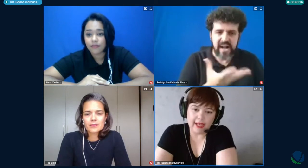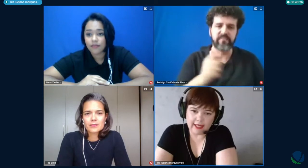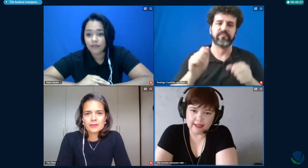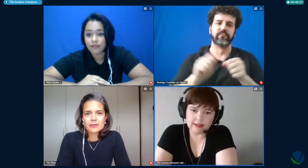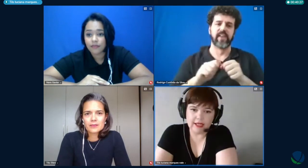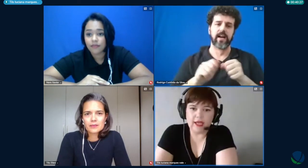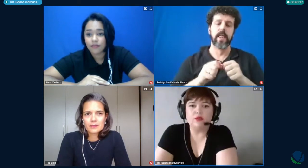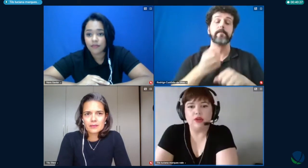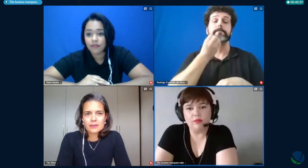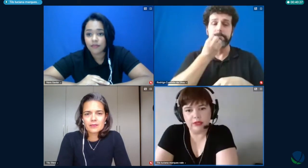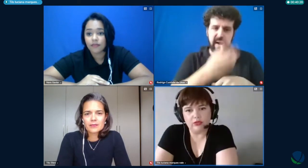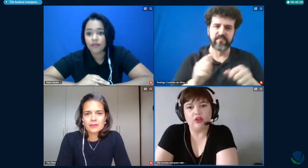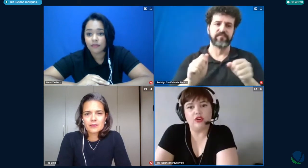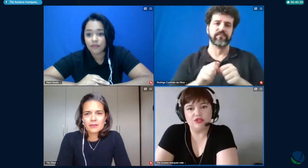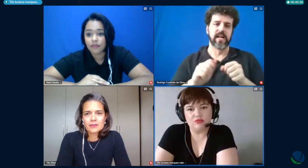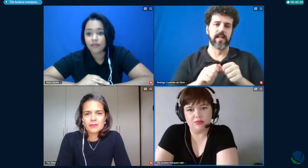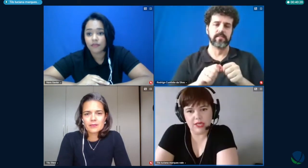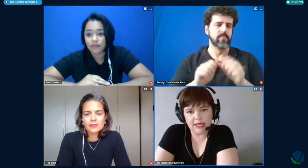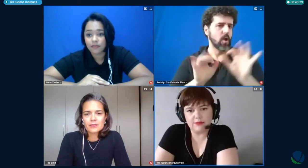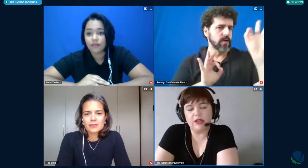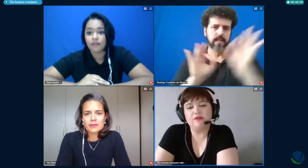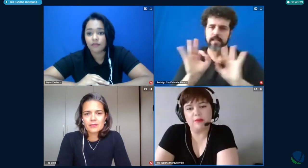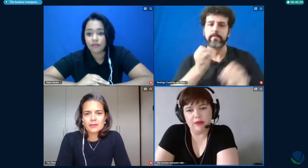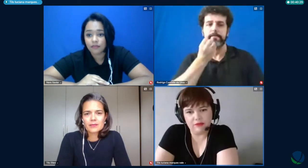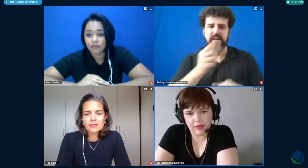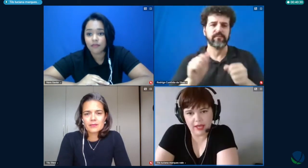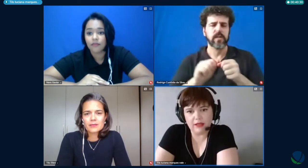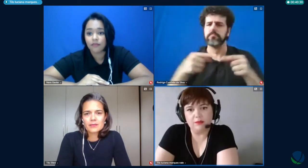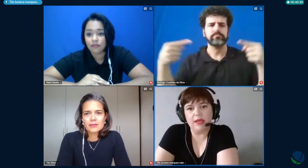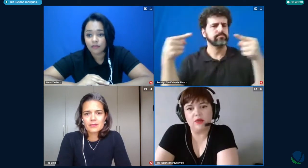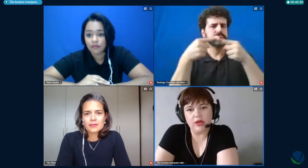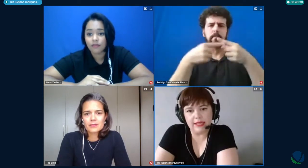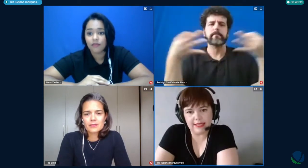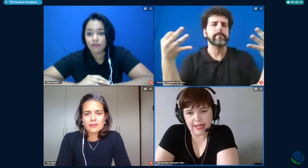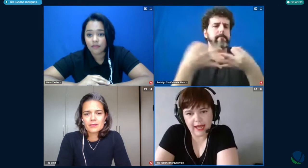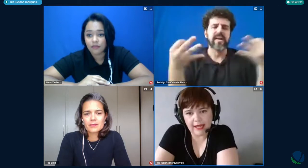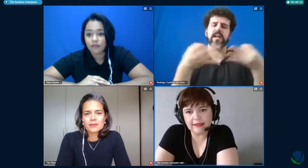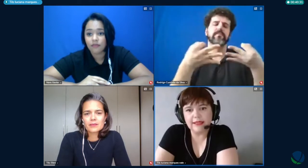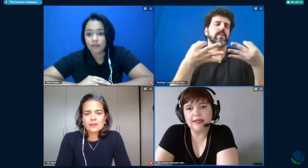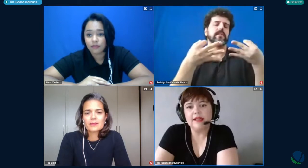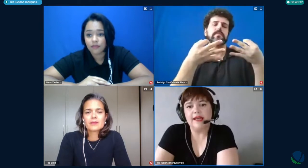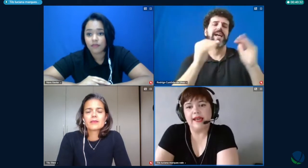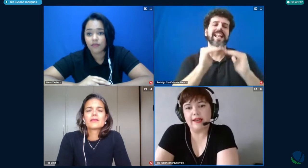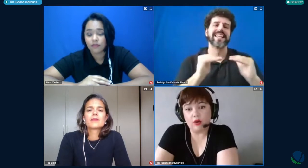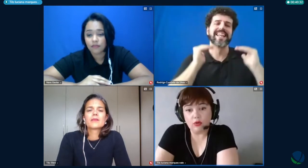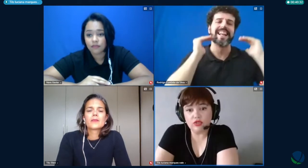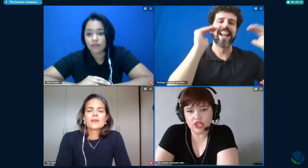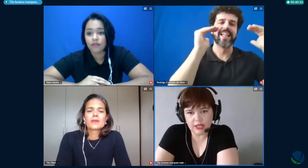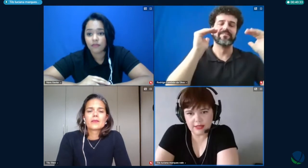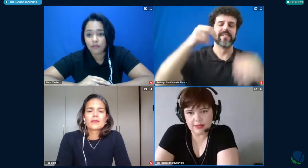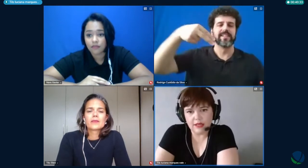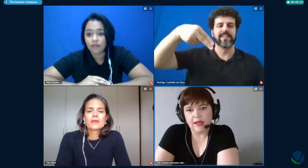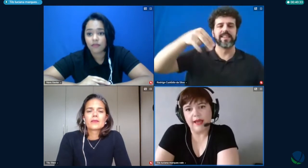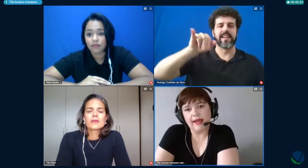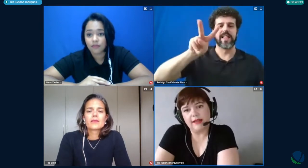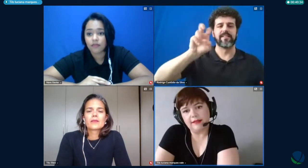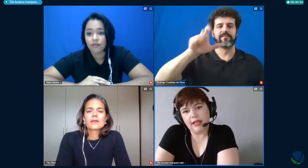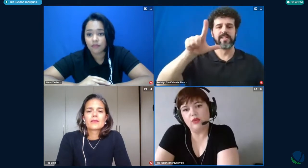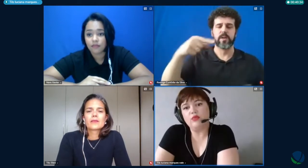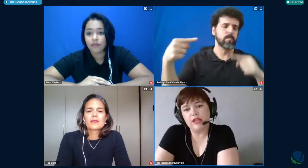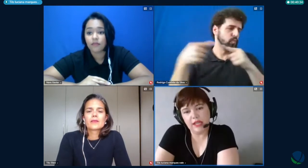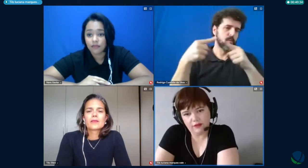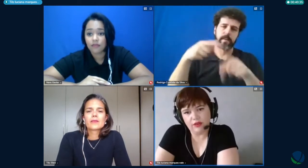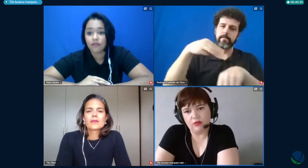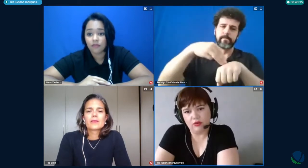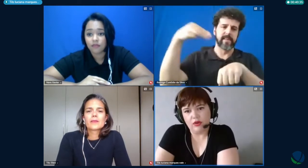dissertação, ela tem um rigor metodológico mesmo, ela foi bem feita, bem organizada, ela condiz, ela